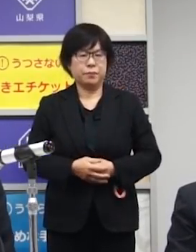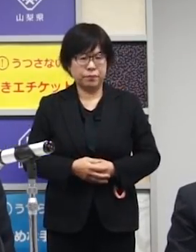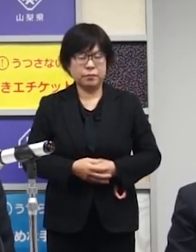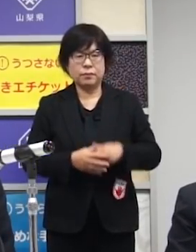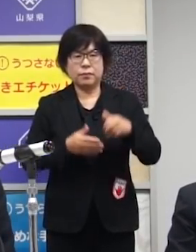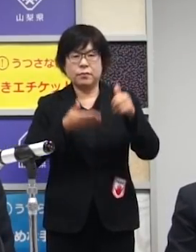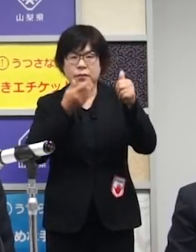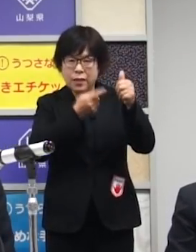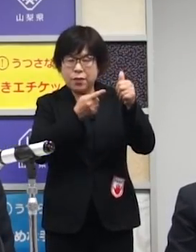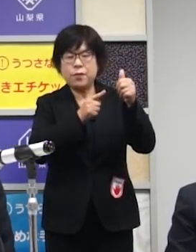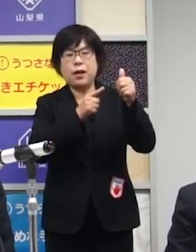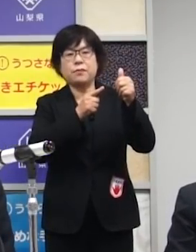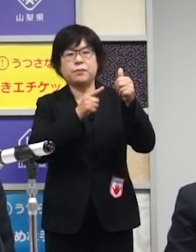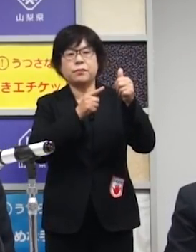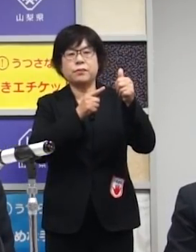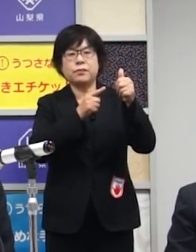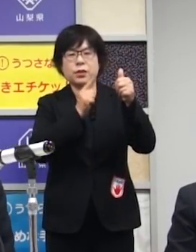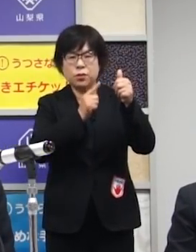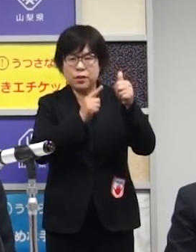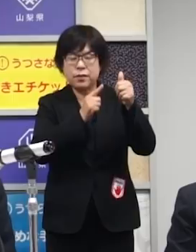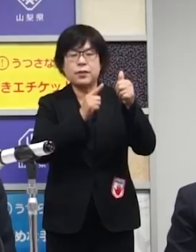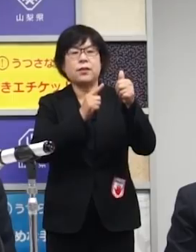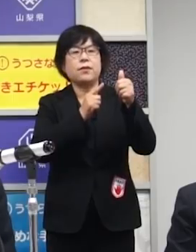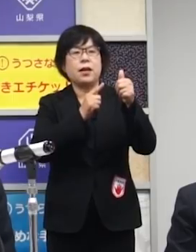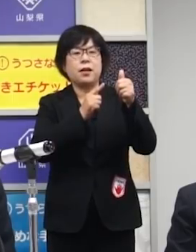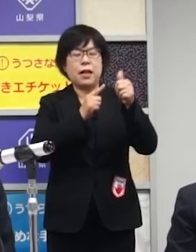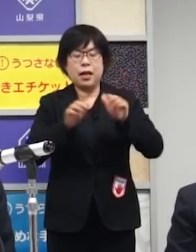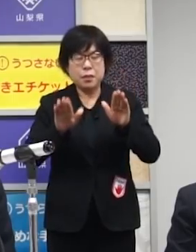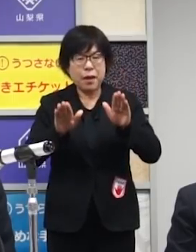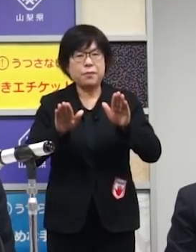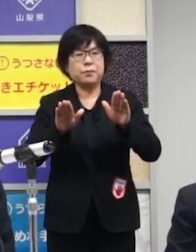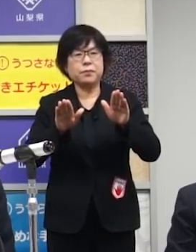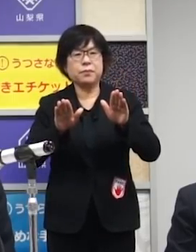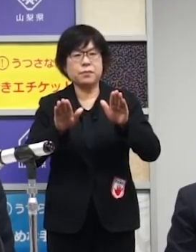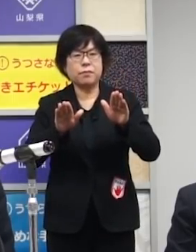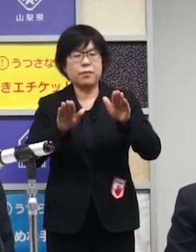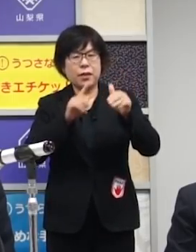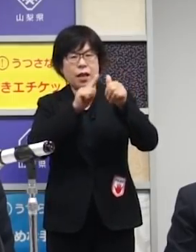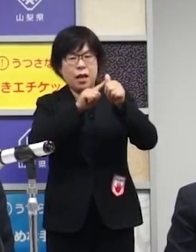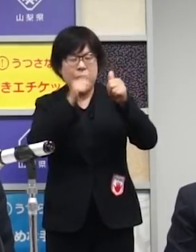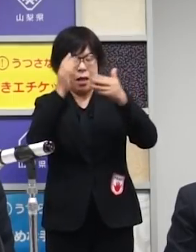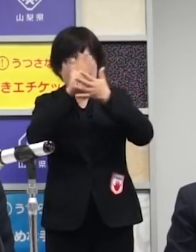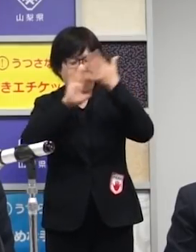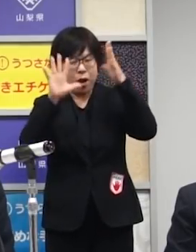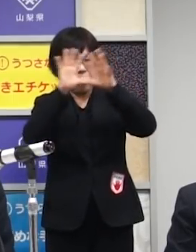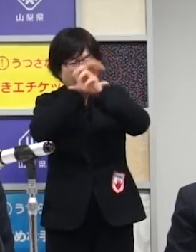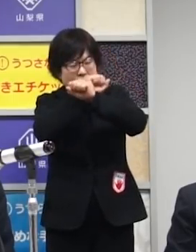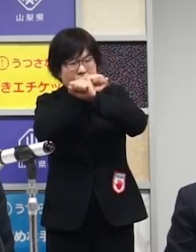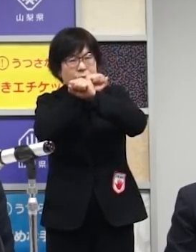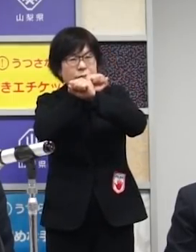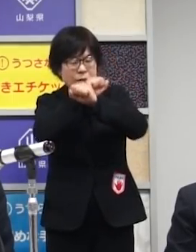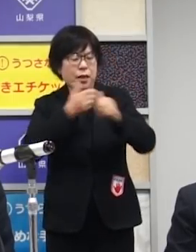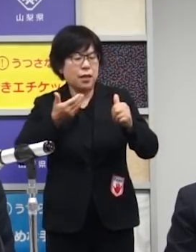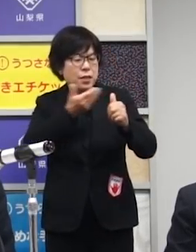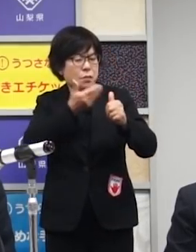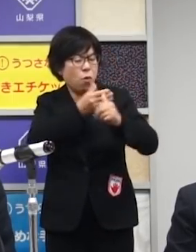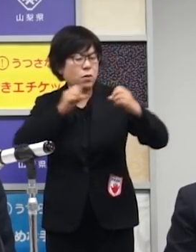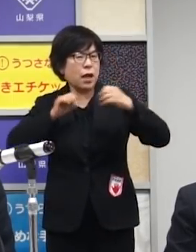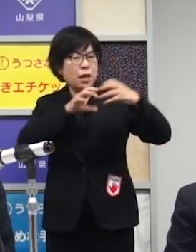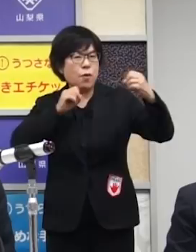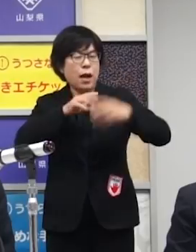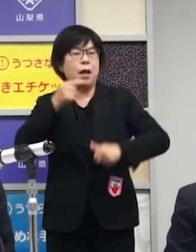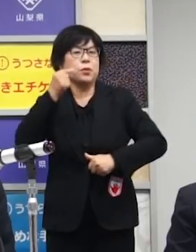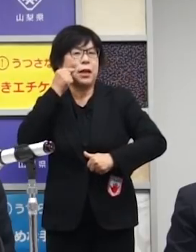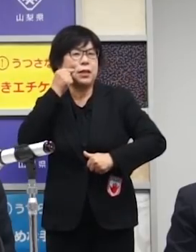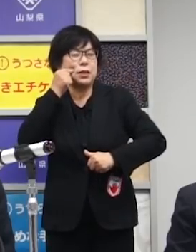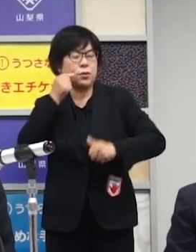患者さん、この患者さんは現在意識障害があり会話が困難なため、患